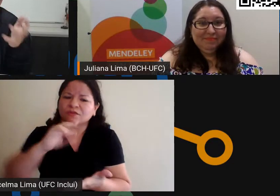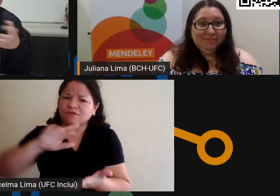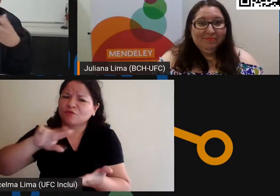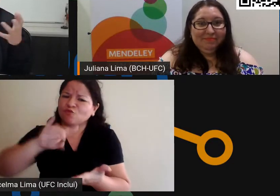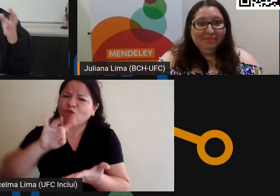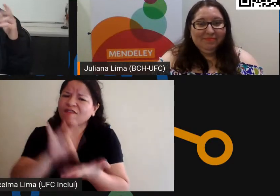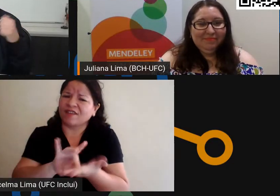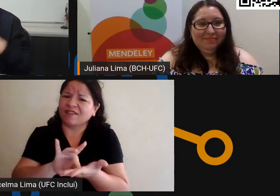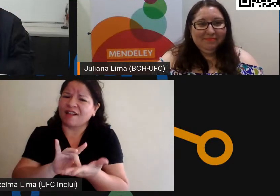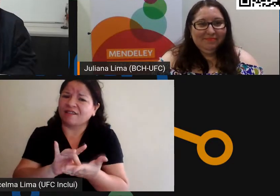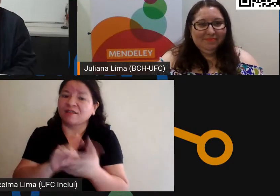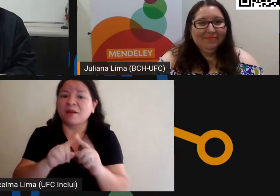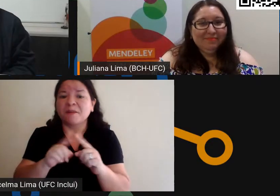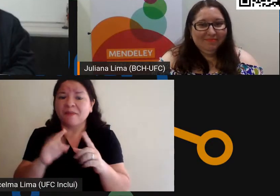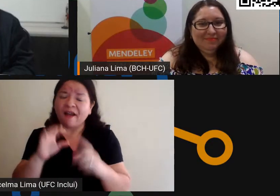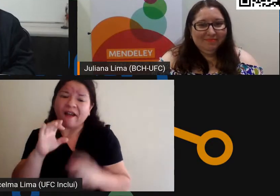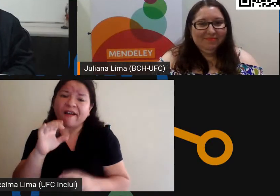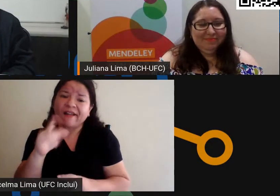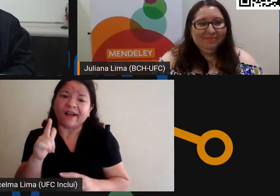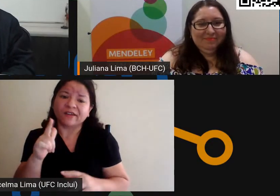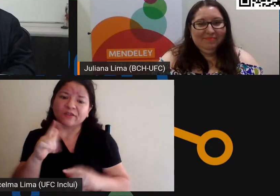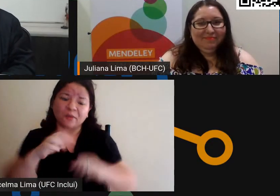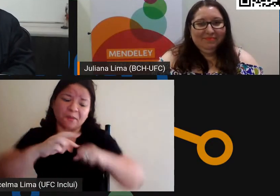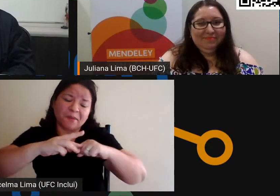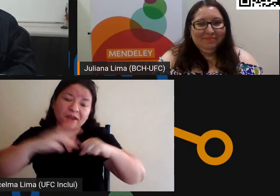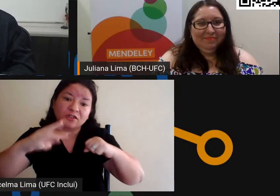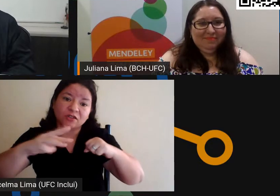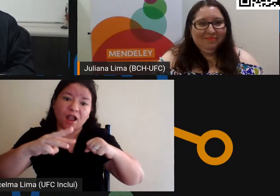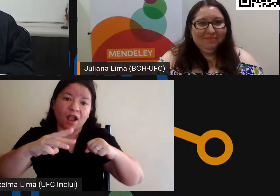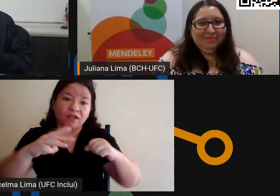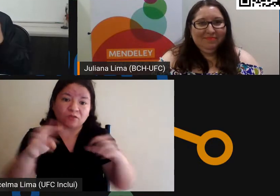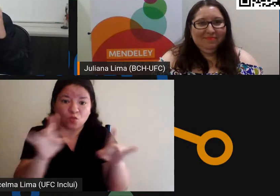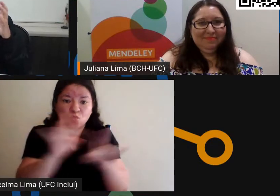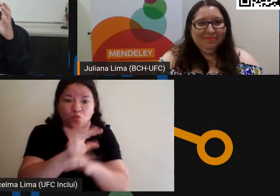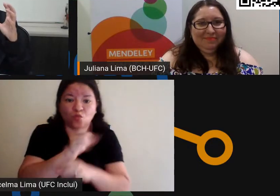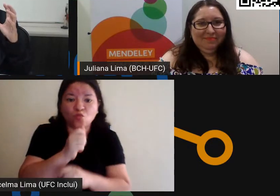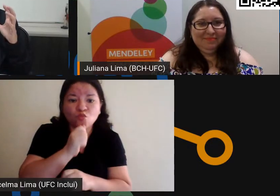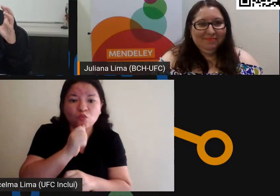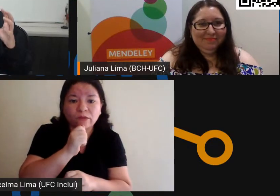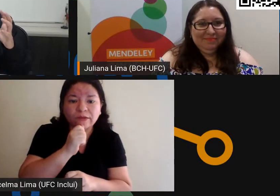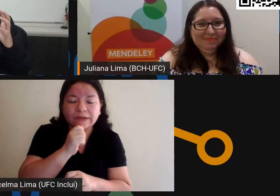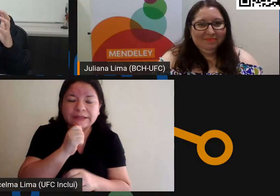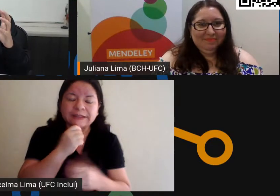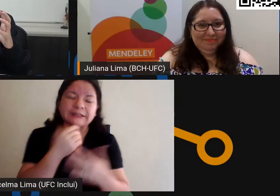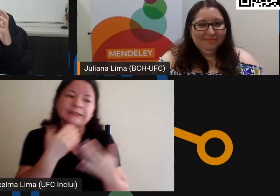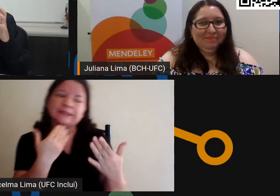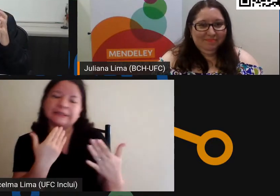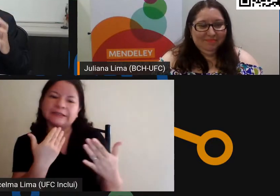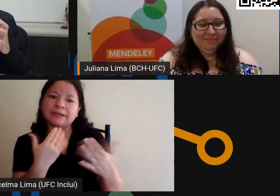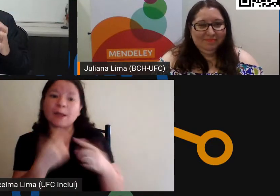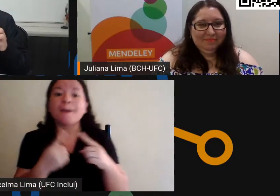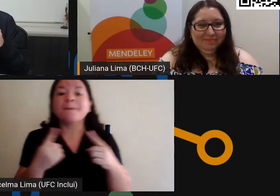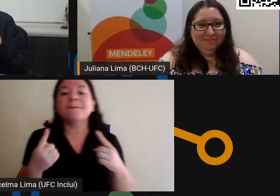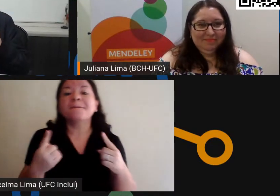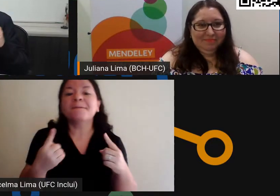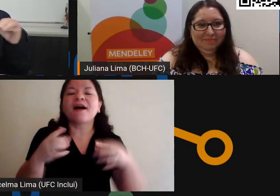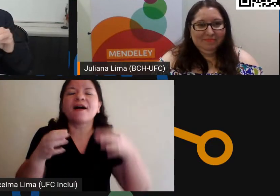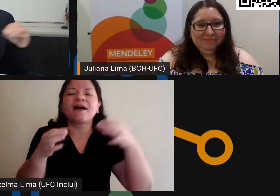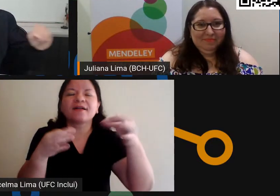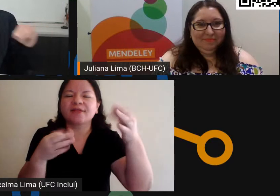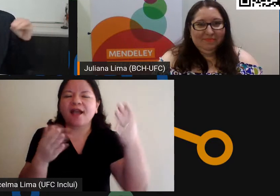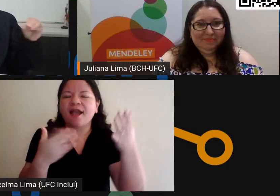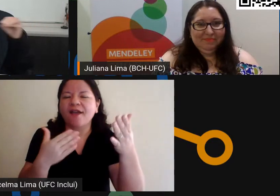será, né? Será, até pode pensar, mas não faz sentido. As revistas sérias, elas querem achar